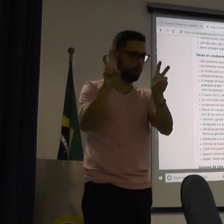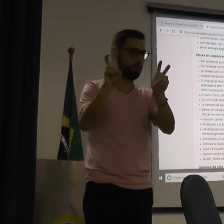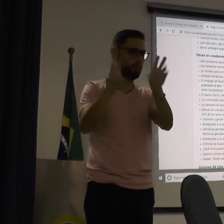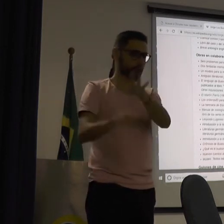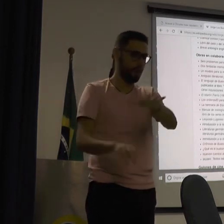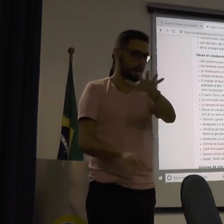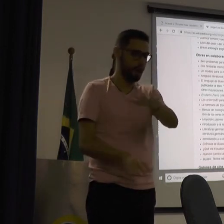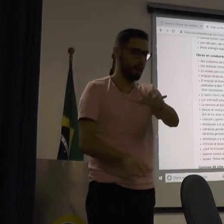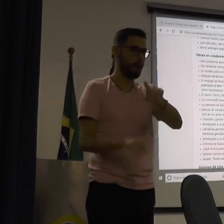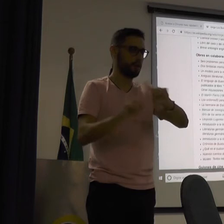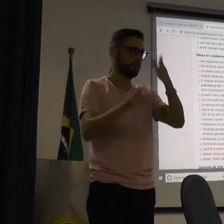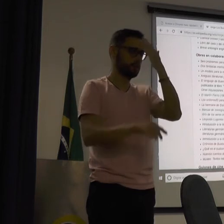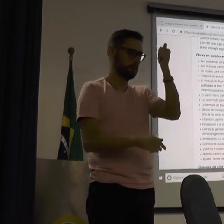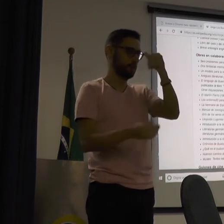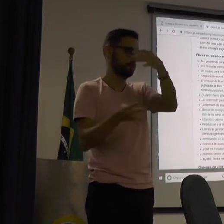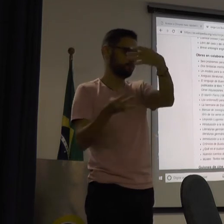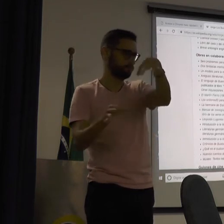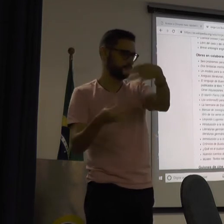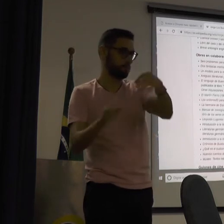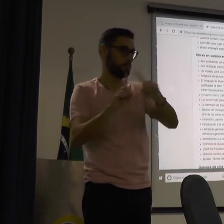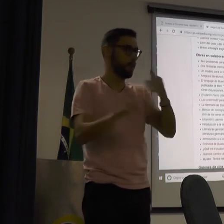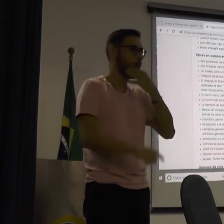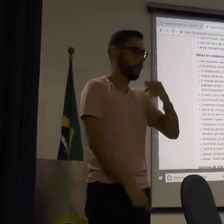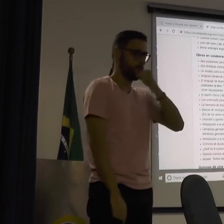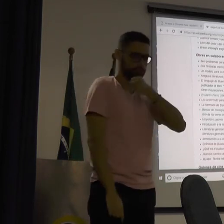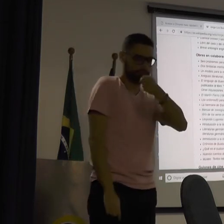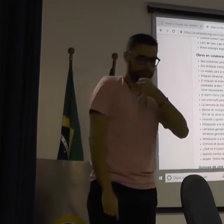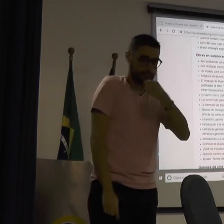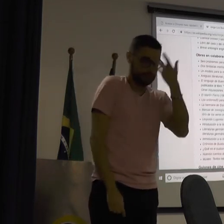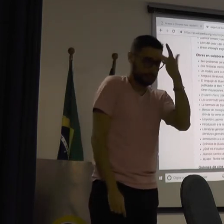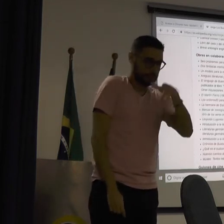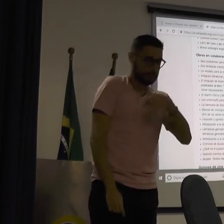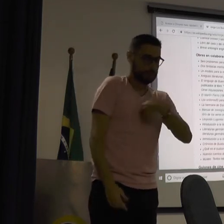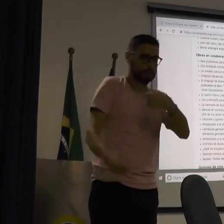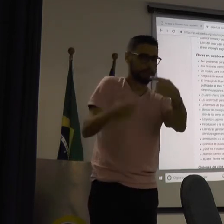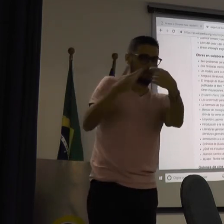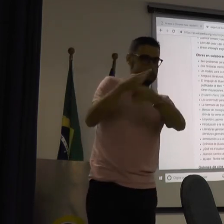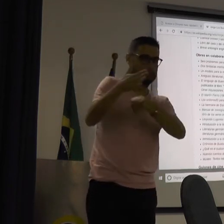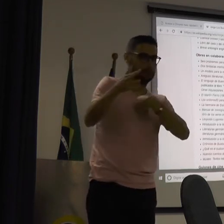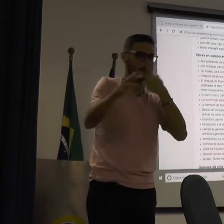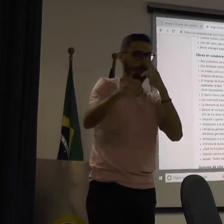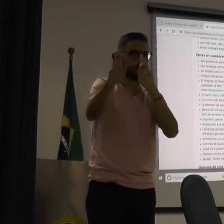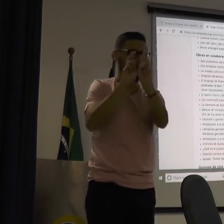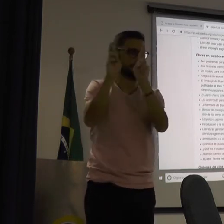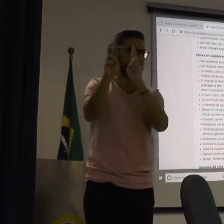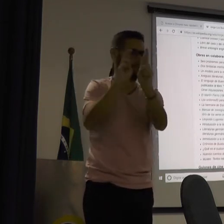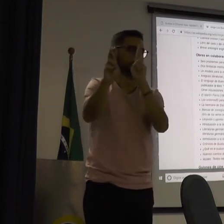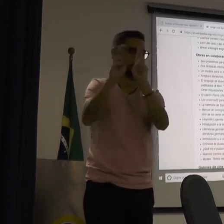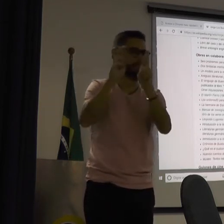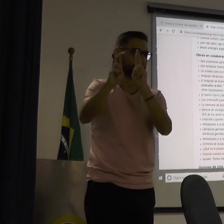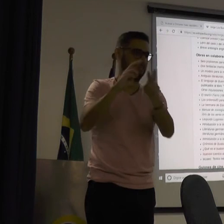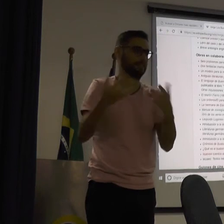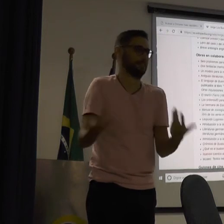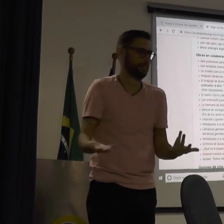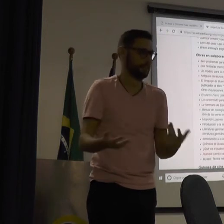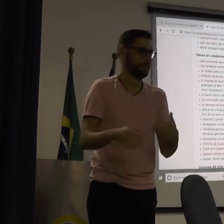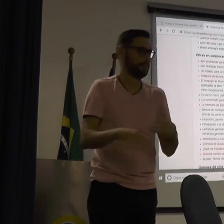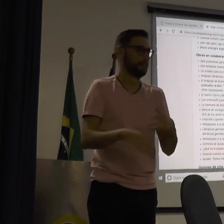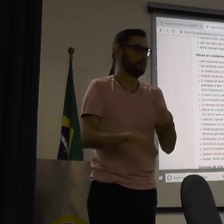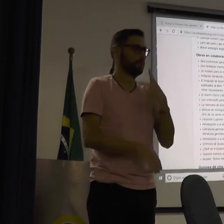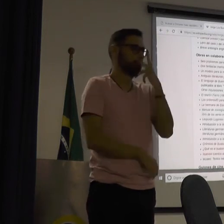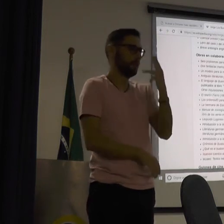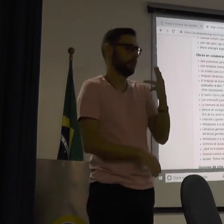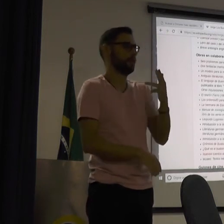o entrevistador não sabia. Mas eu tenho a impressão que ele reduziu o Brasil a um estado mais